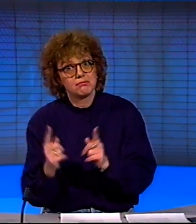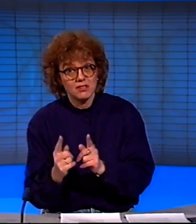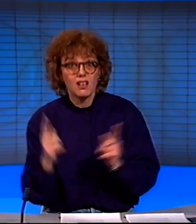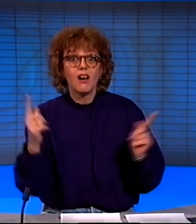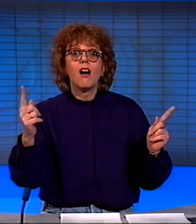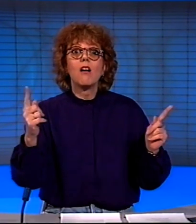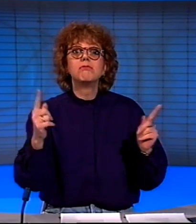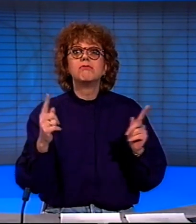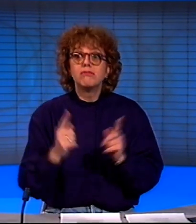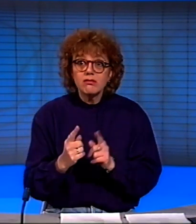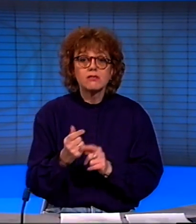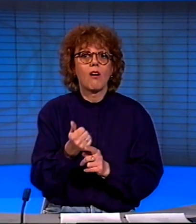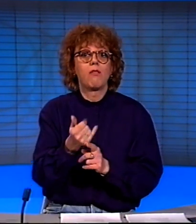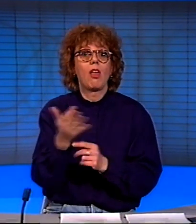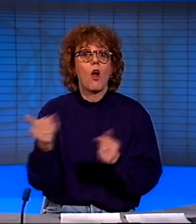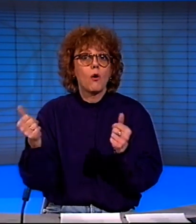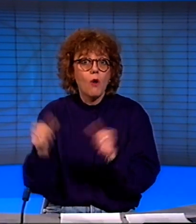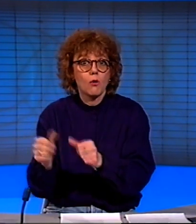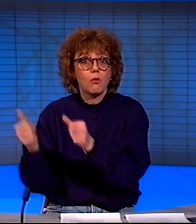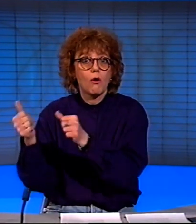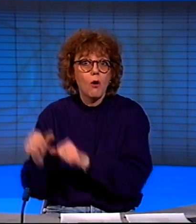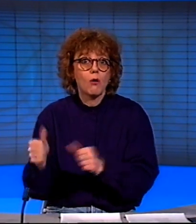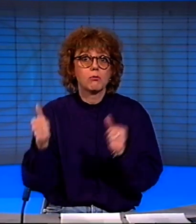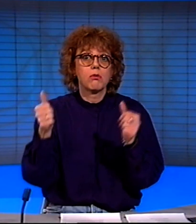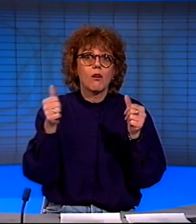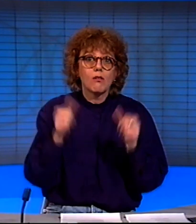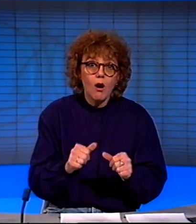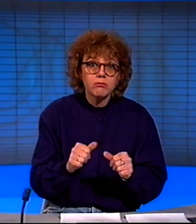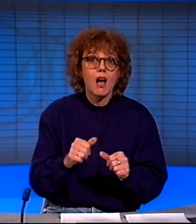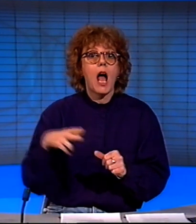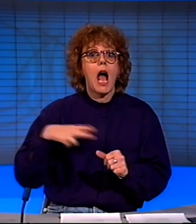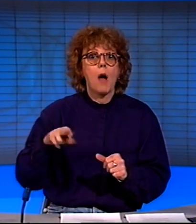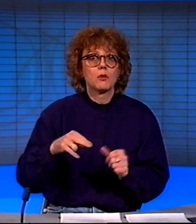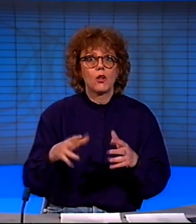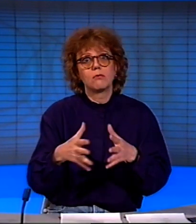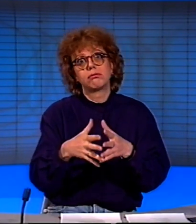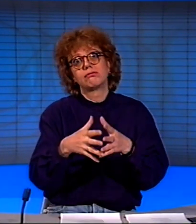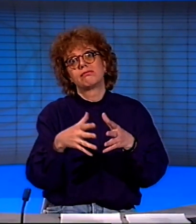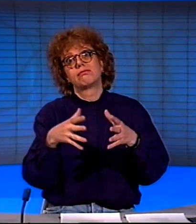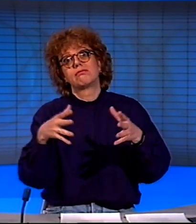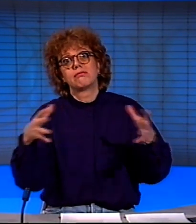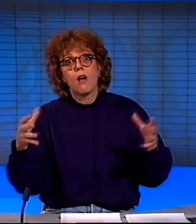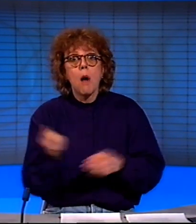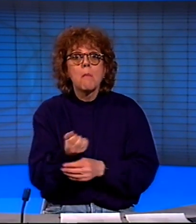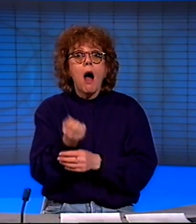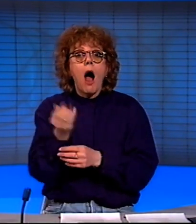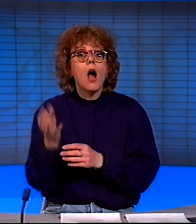Nedgangen i fangstmulighederne har ramt øen hårdt med konkurser, arbejdsløshed